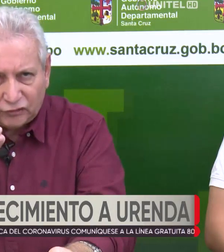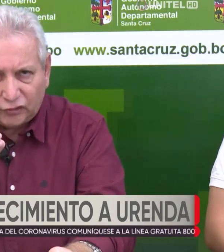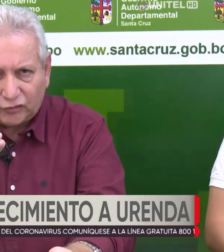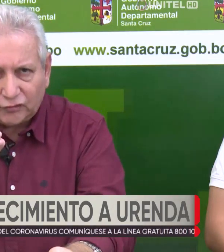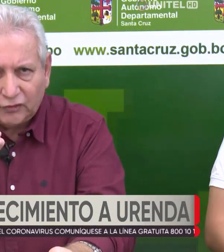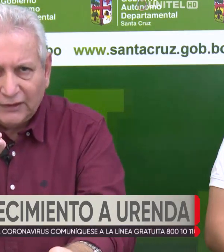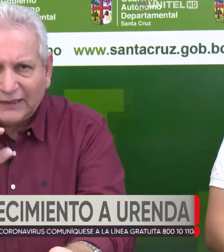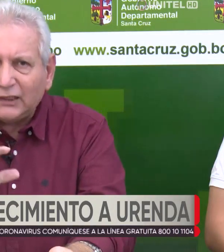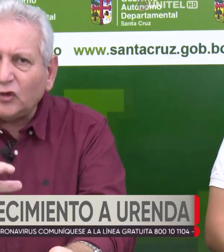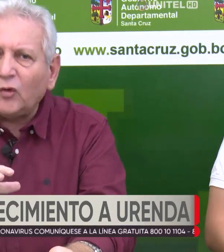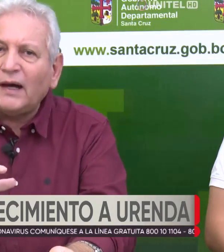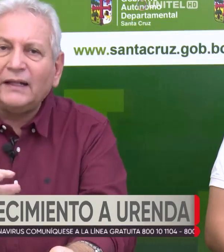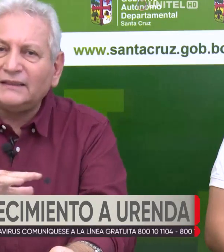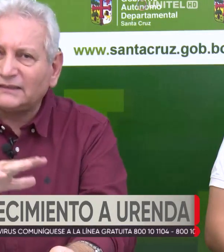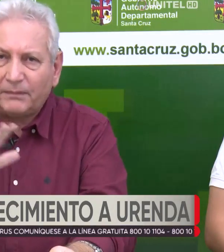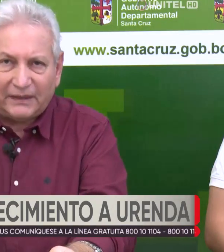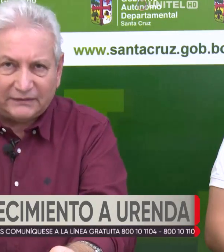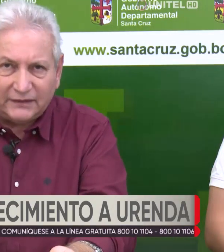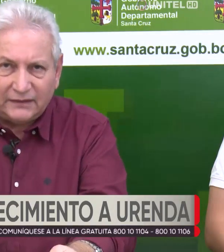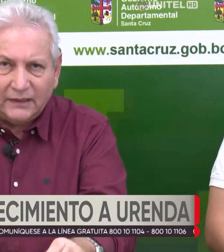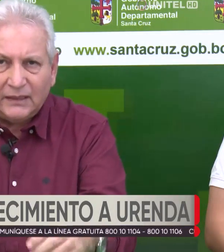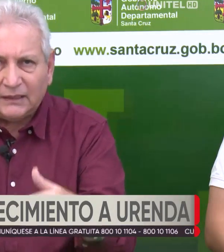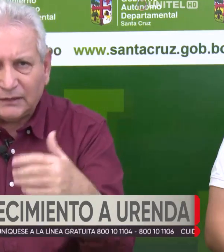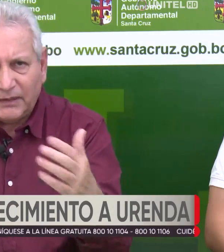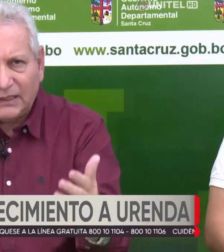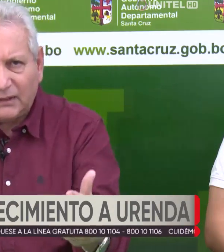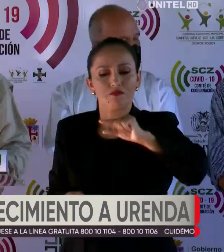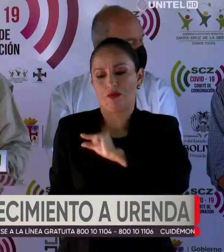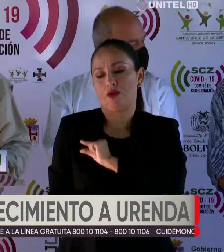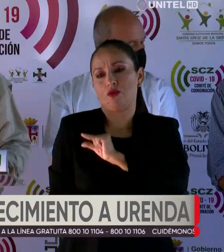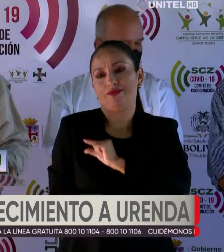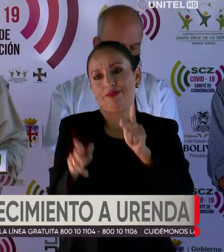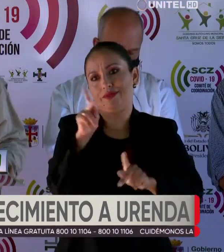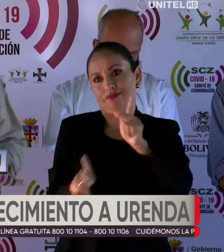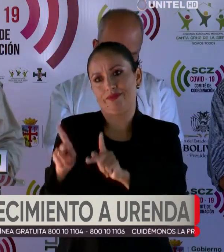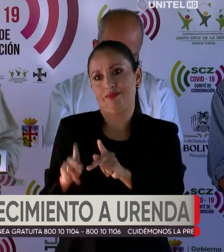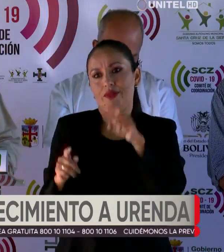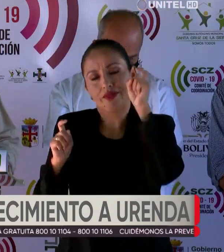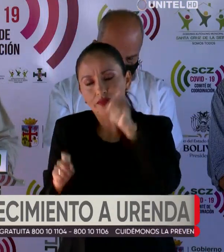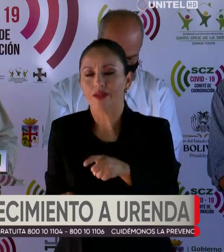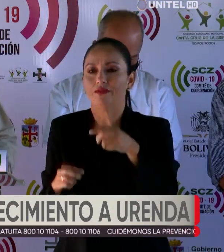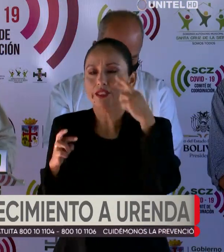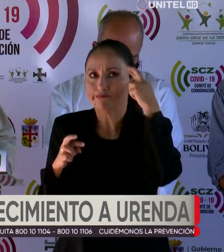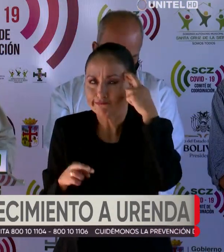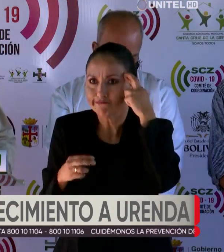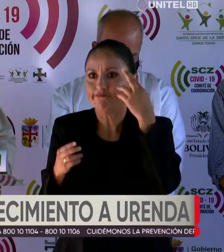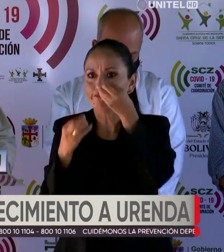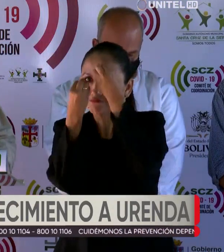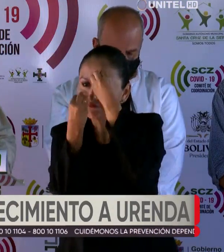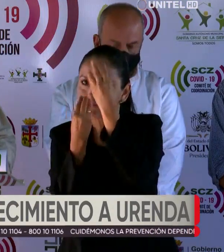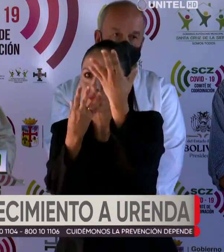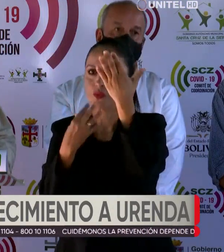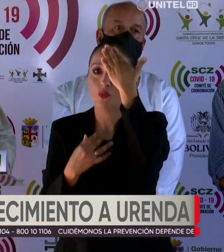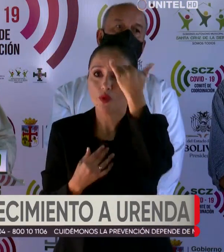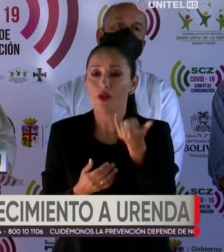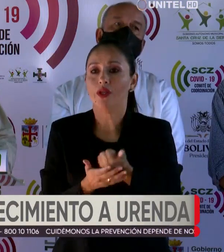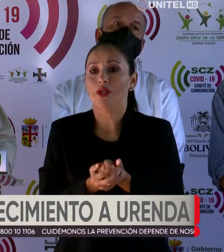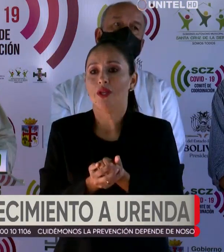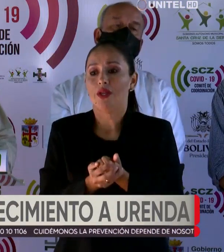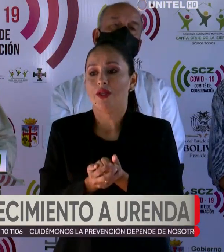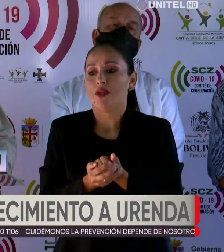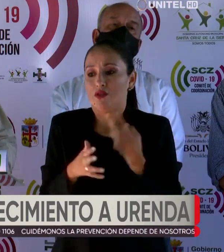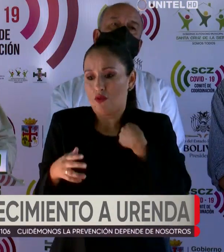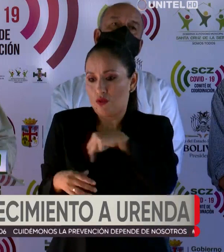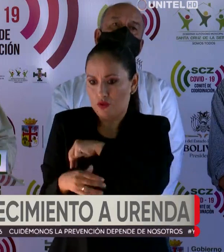Mi familia y yo nos encontramos bien de salud y de ánimo y rezamos para que todas las familias que están sufriendo la enfermedad salgan